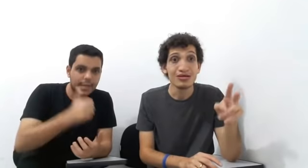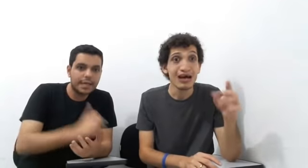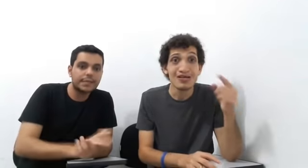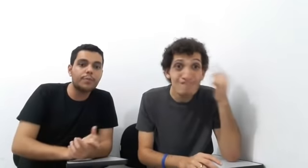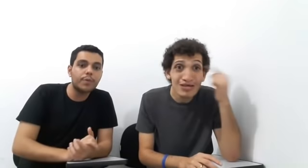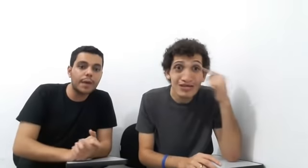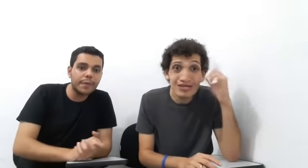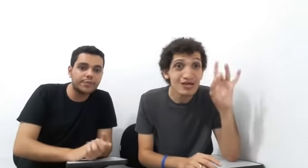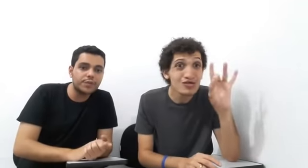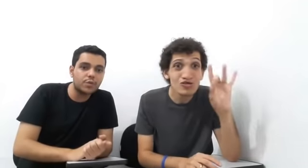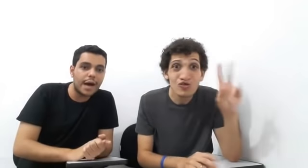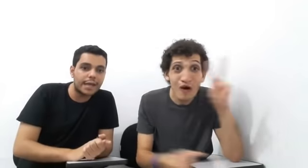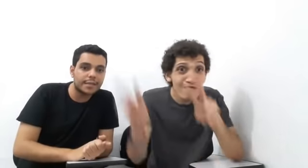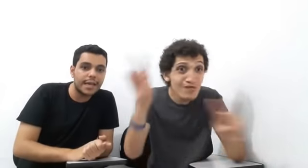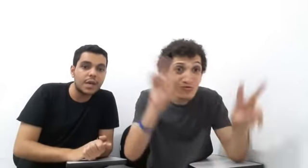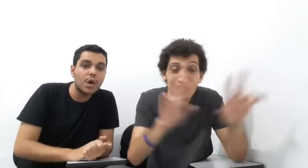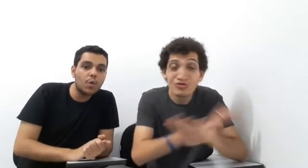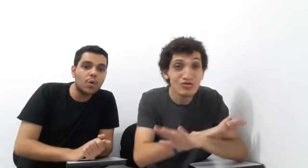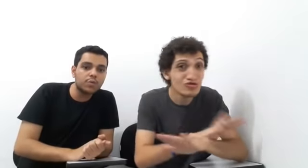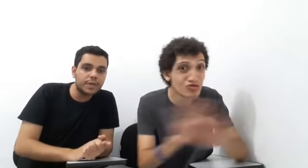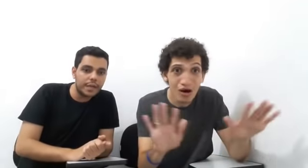são puramente visuais, sem o conceito.